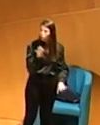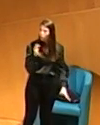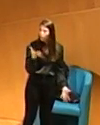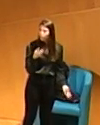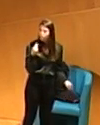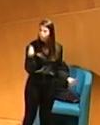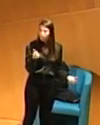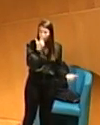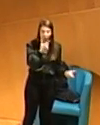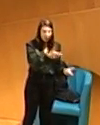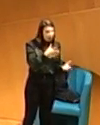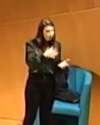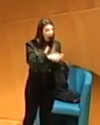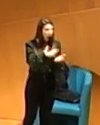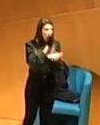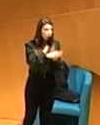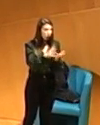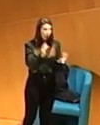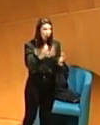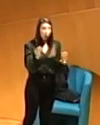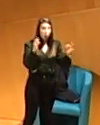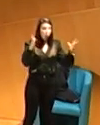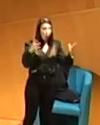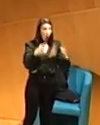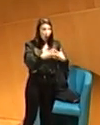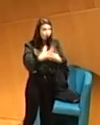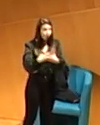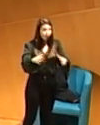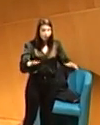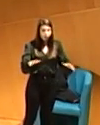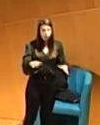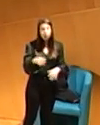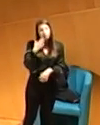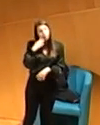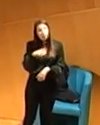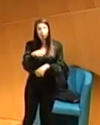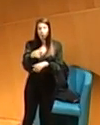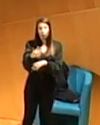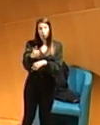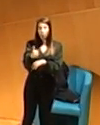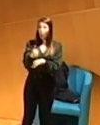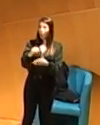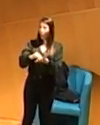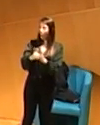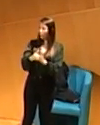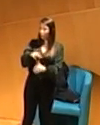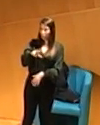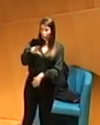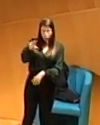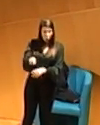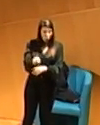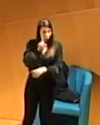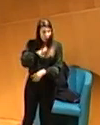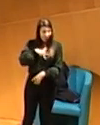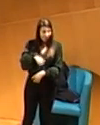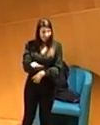le temps, voilà, il fige le temps. Géraldine, en plus, elle mesure 1m30, vous voyez, je suis la mère à vie d'une petite